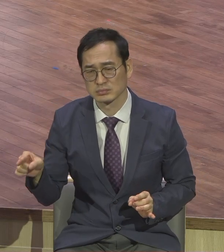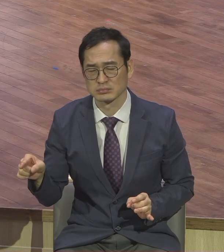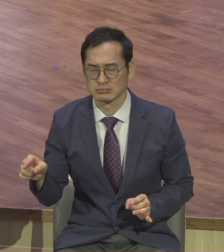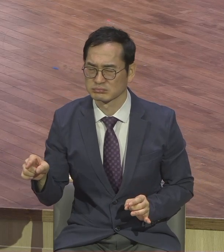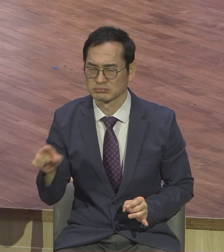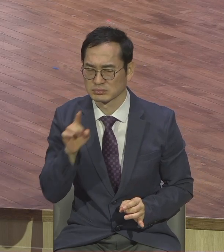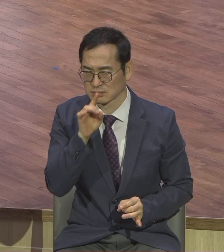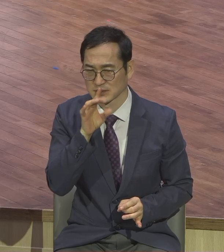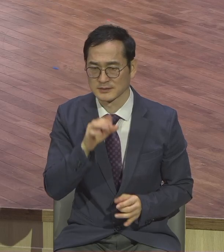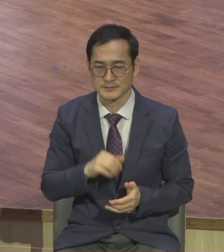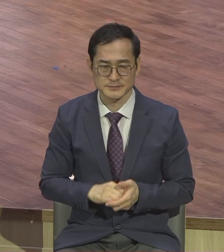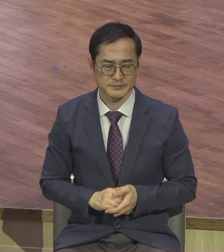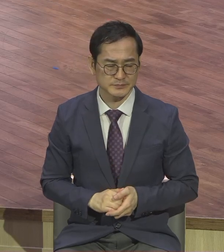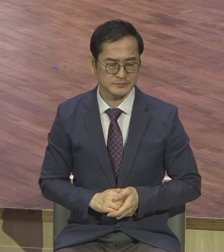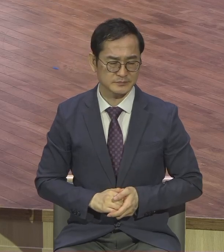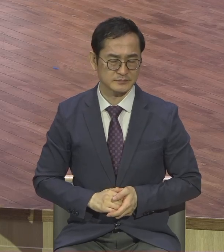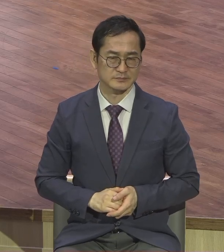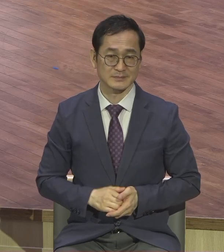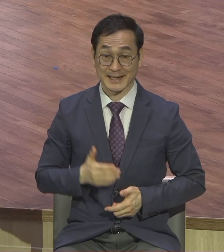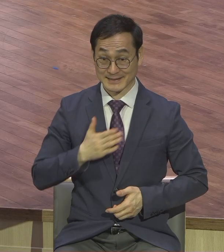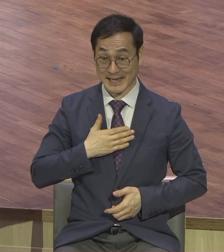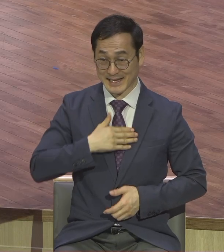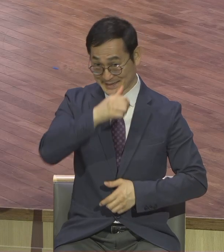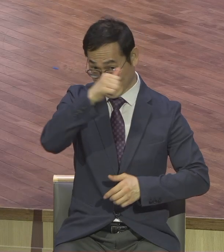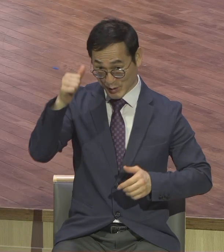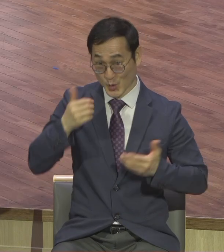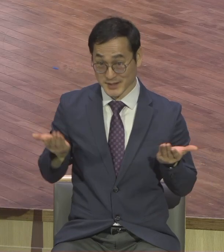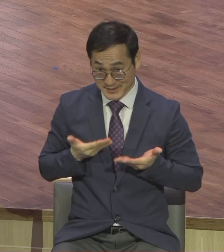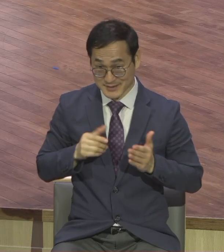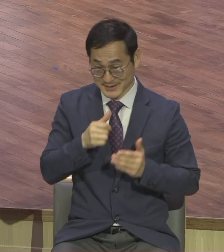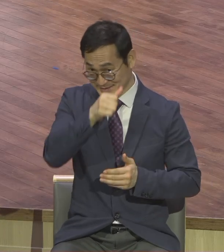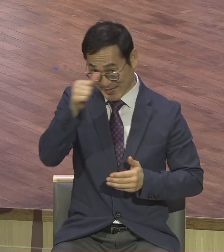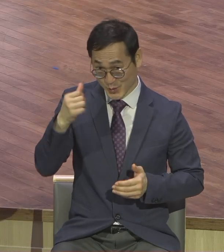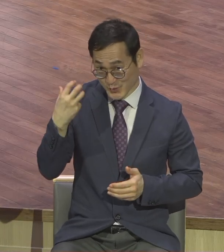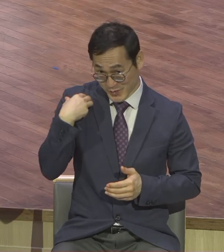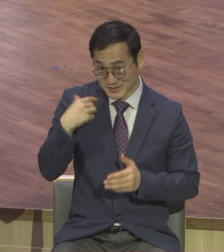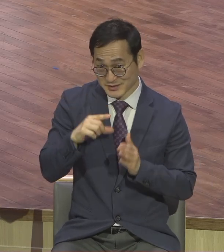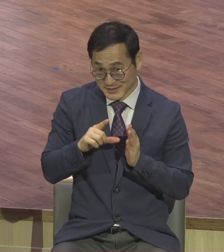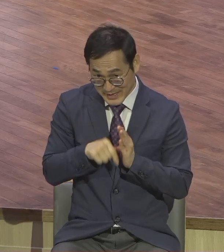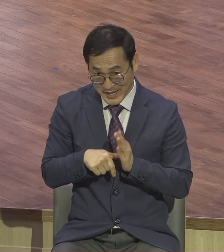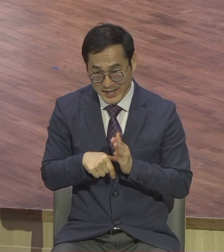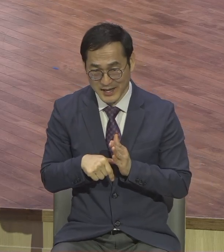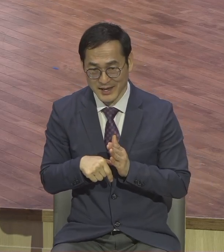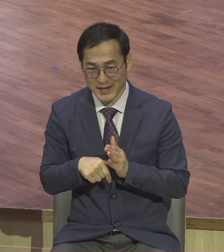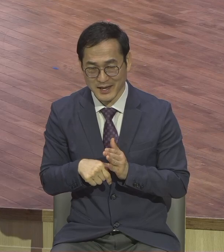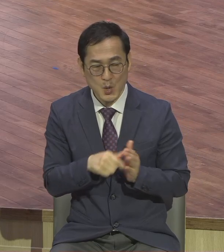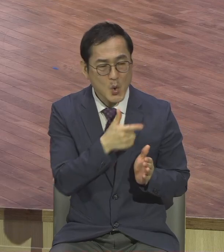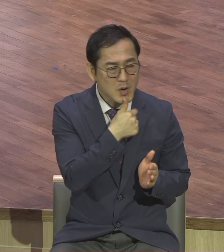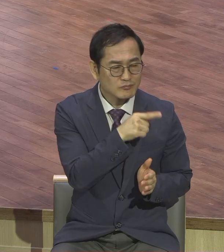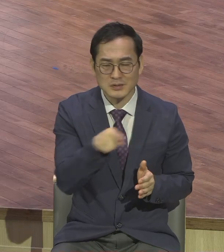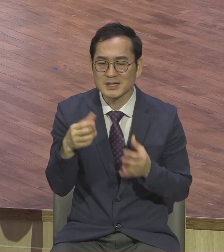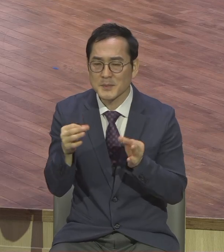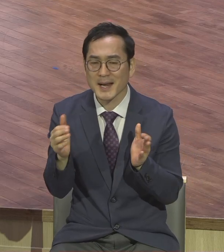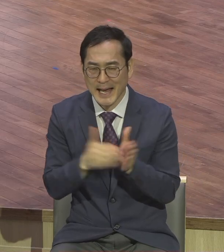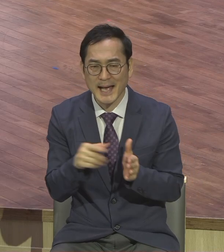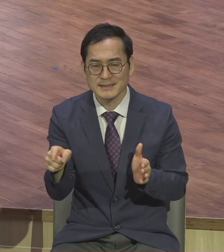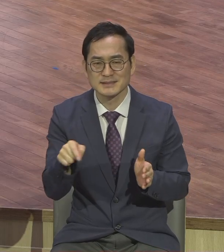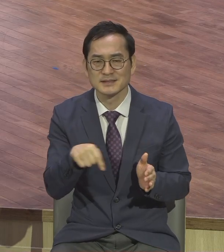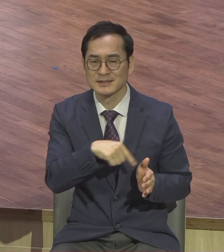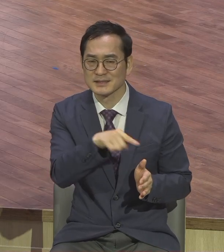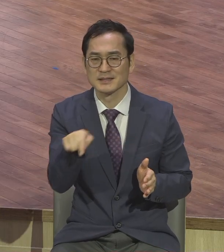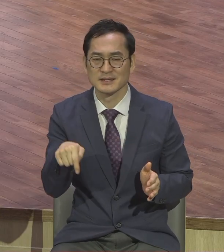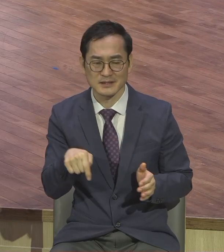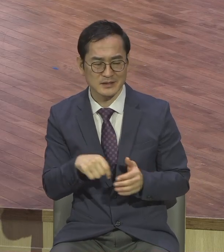주일 저녁까지는 주일이에요. 저는 언제나 그래서 알았어요. 토요일 오후 2시 되면 그때부터 모여가지고 같이 막 신방